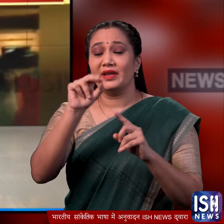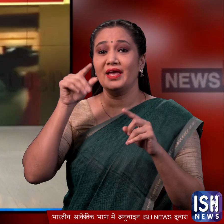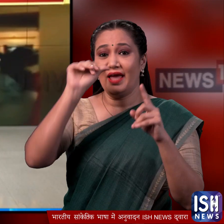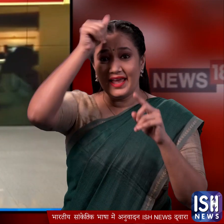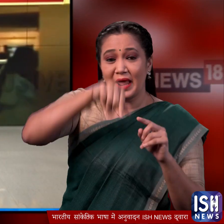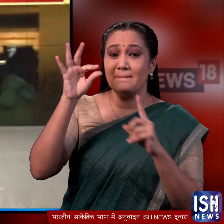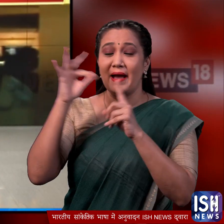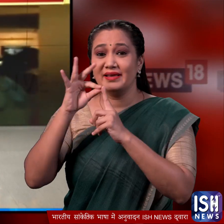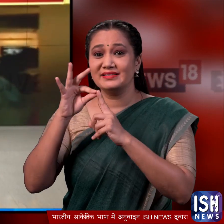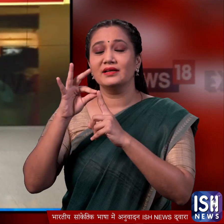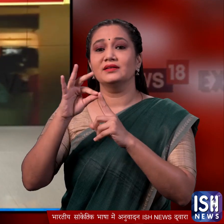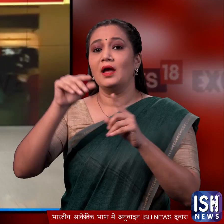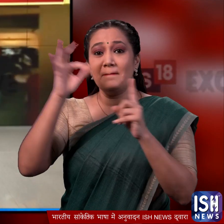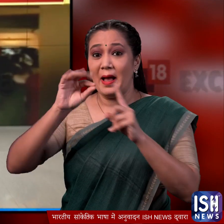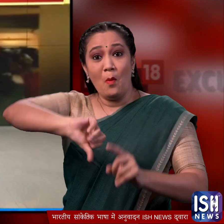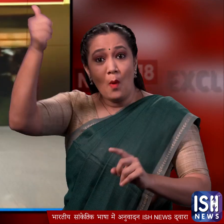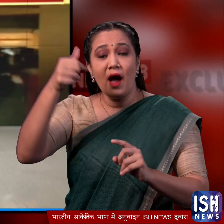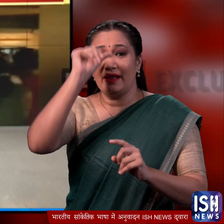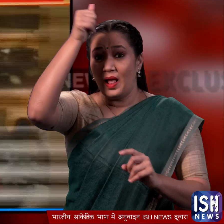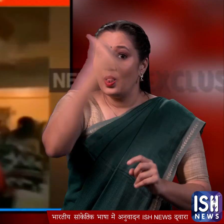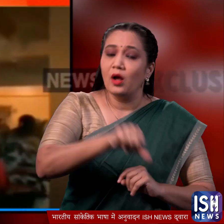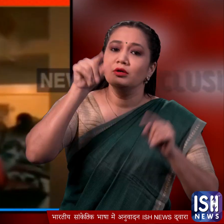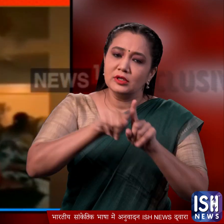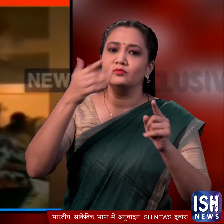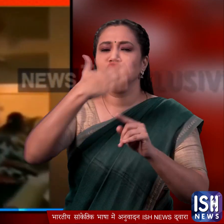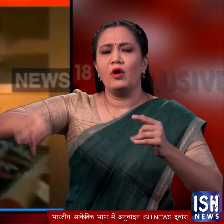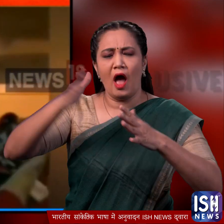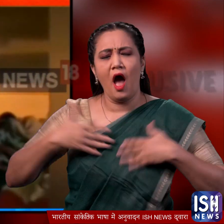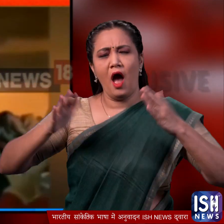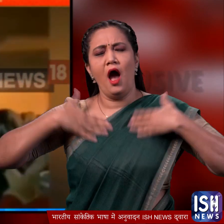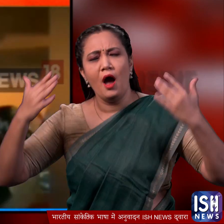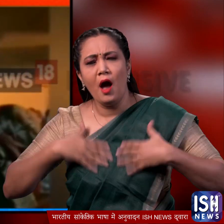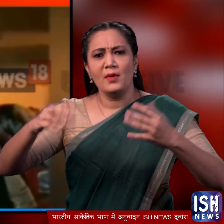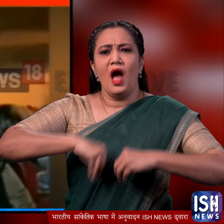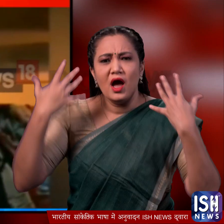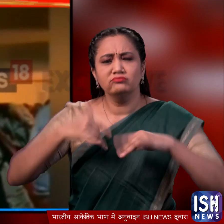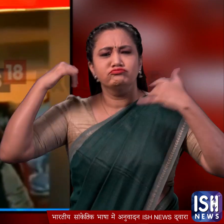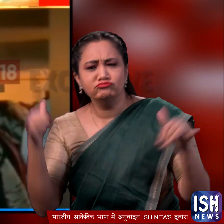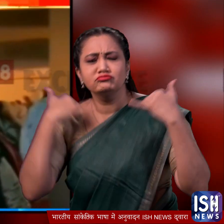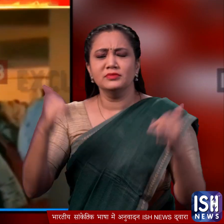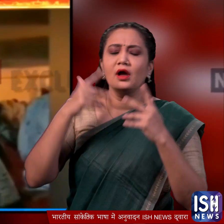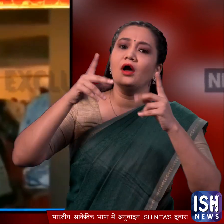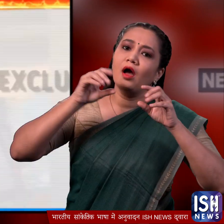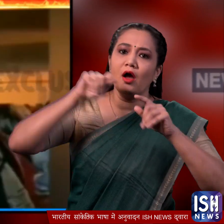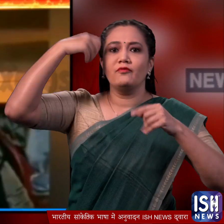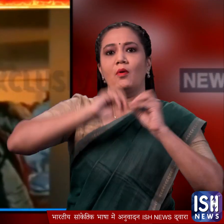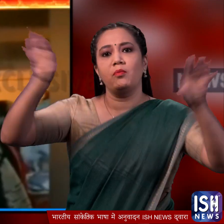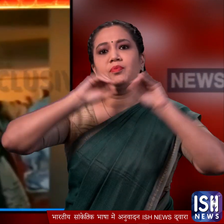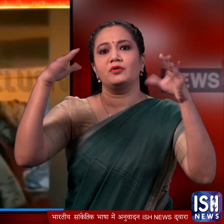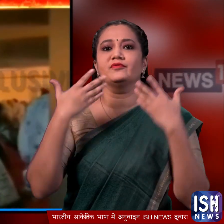पाकिस्तान की जीत का छात्रों ने जश्न मनाया और इस जश्न के वीडियो इंटरनेट पर तेजी से फैलने